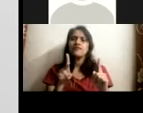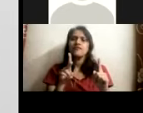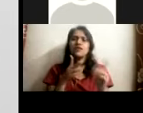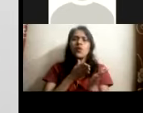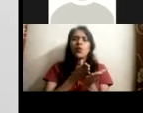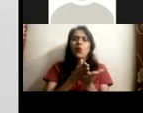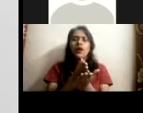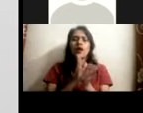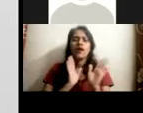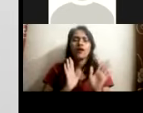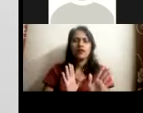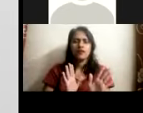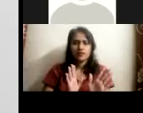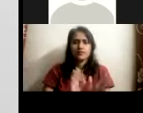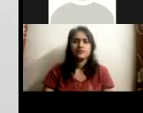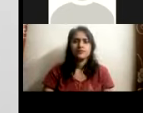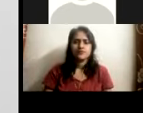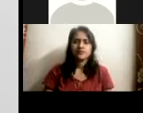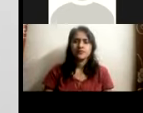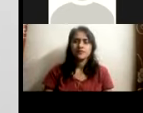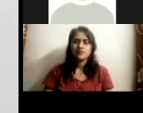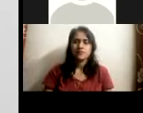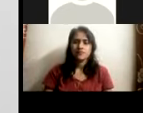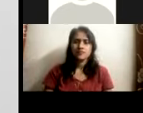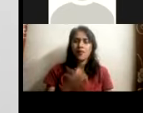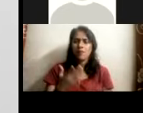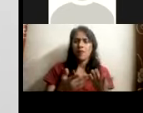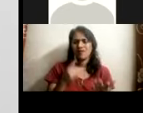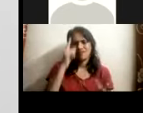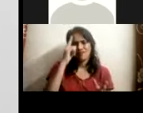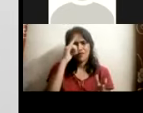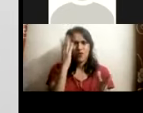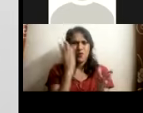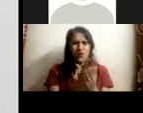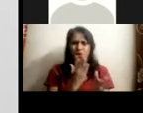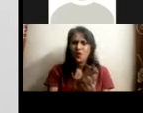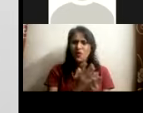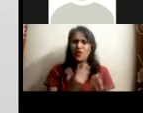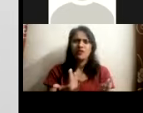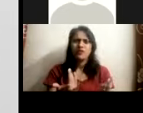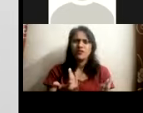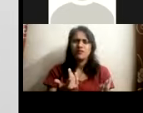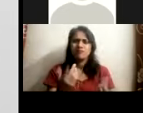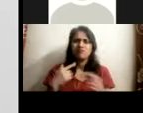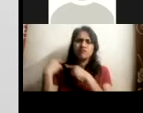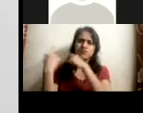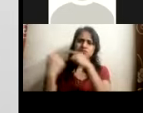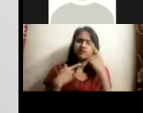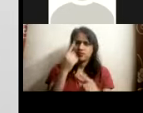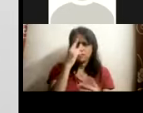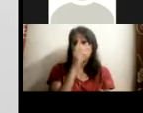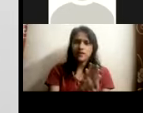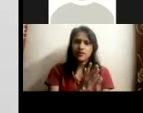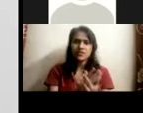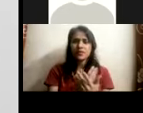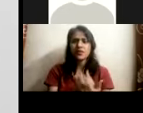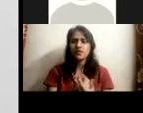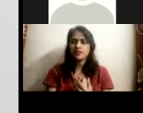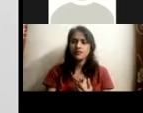other things are, you know, maybe myths or maybe not true or just false conceptions or whatever. ये एक